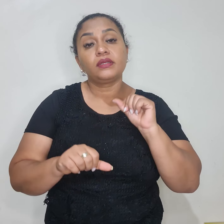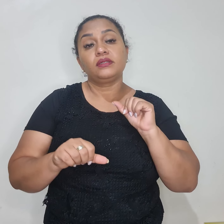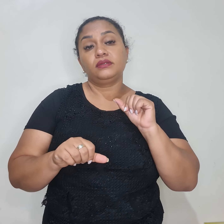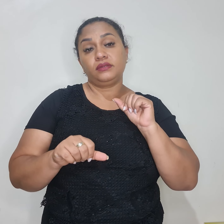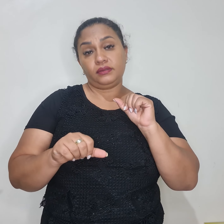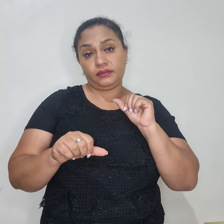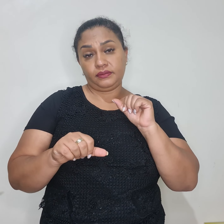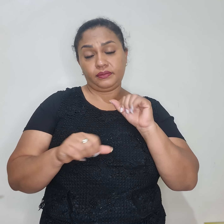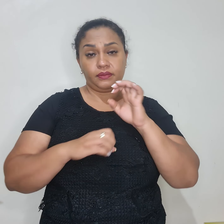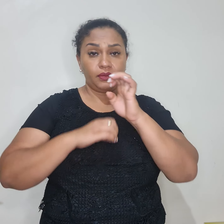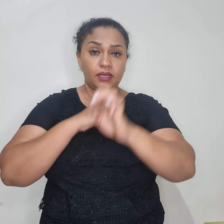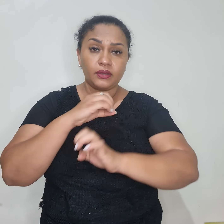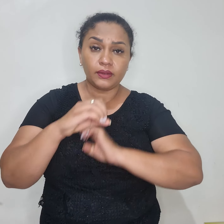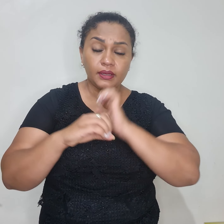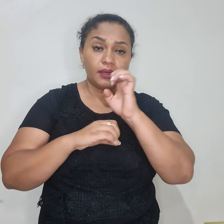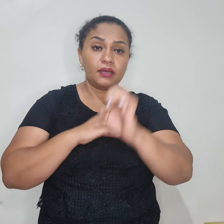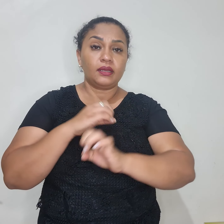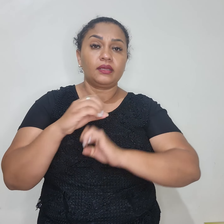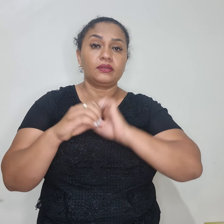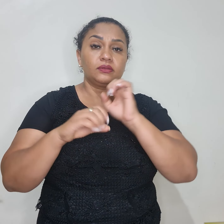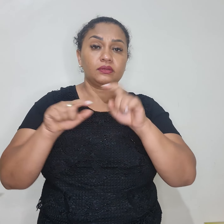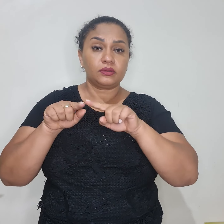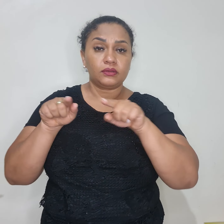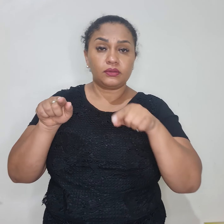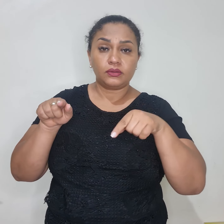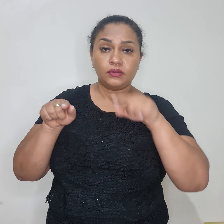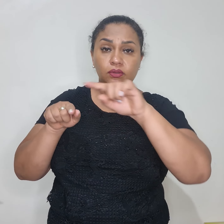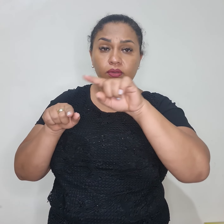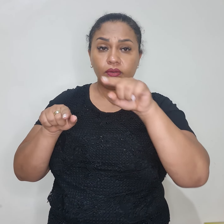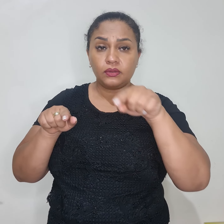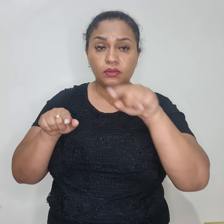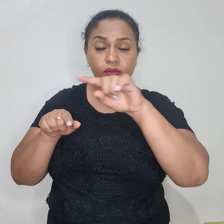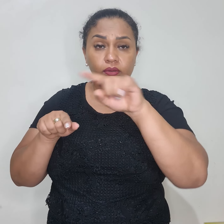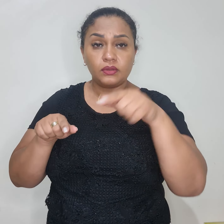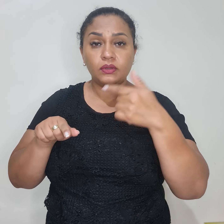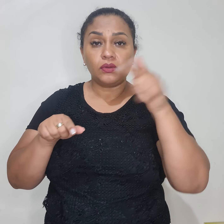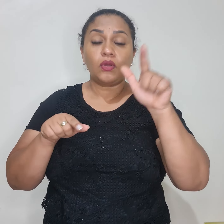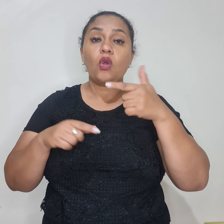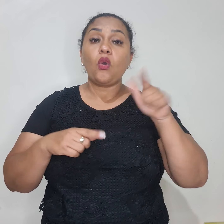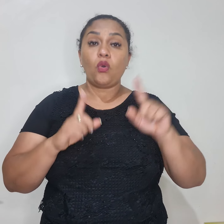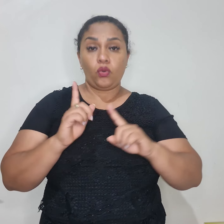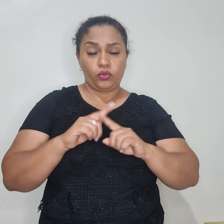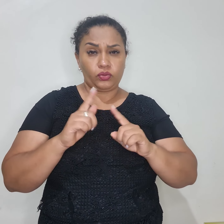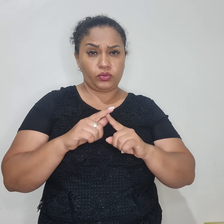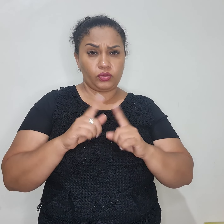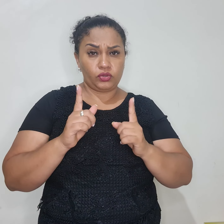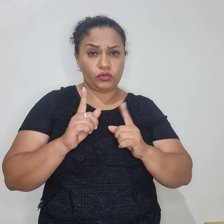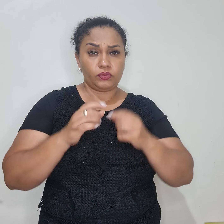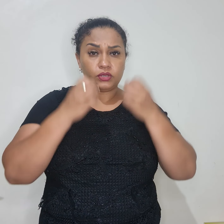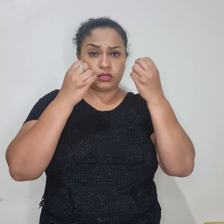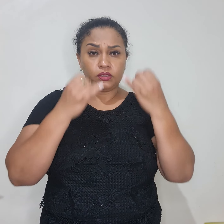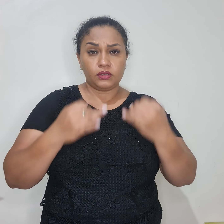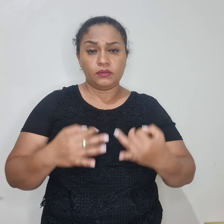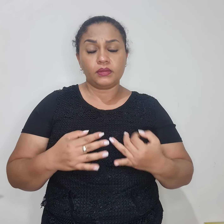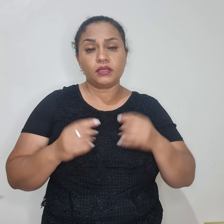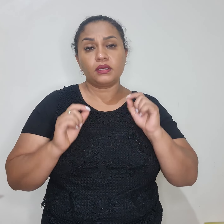dos elétrons de uma camada para outra. Um outro modelo para explicar a estrutura atômica é o modelo atômico de